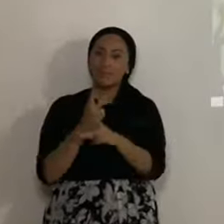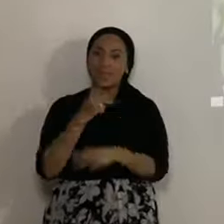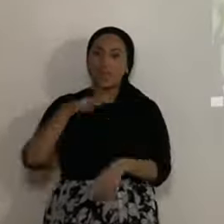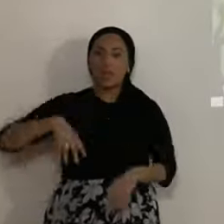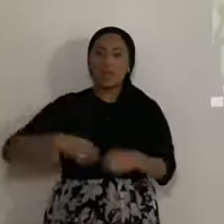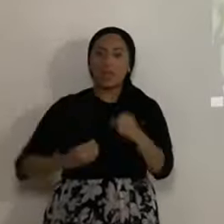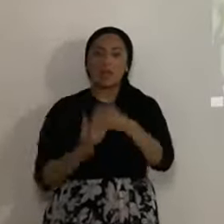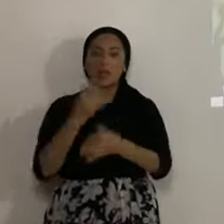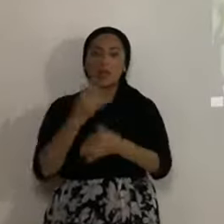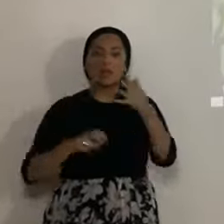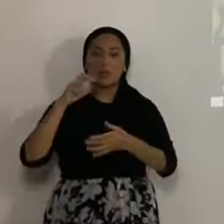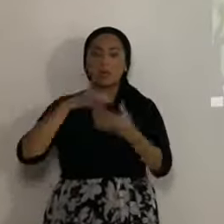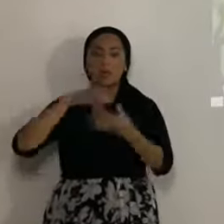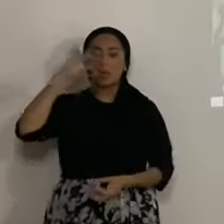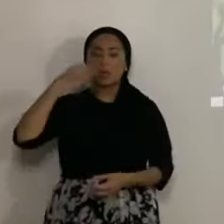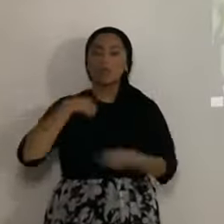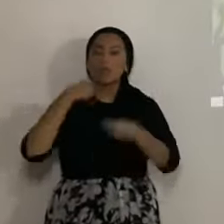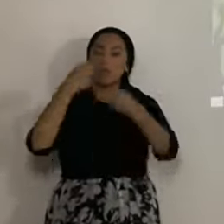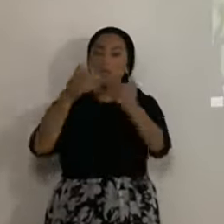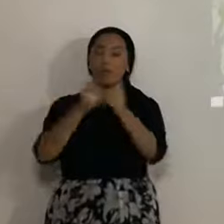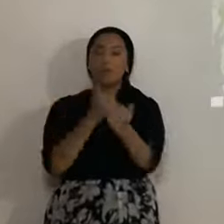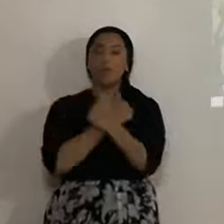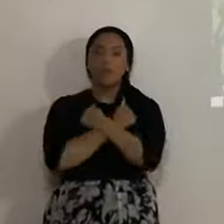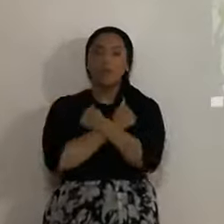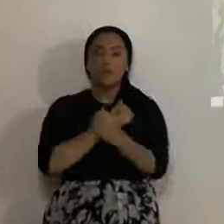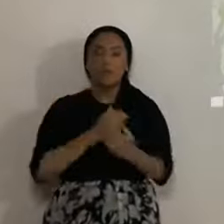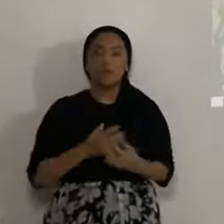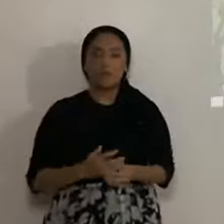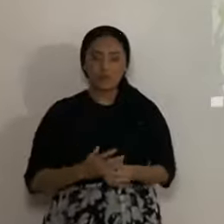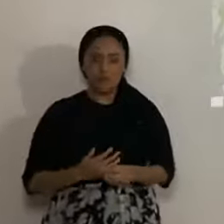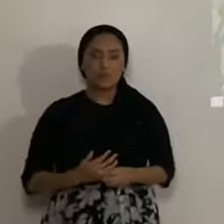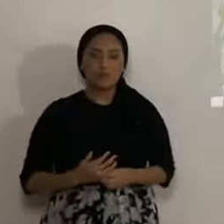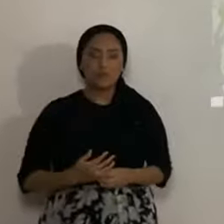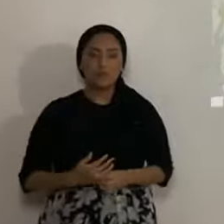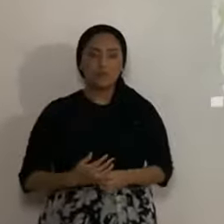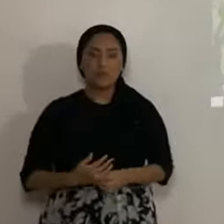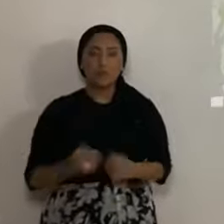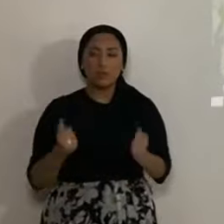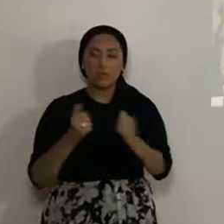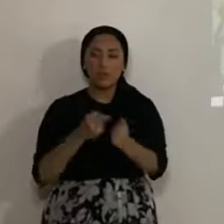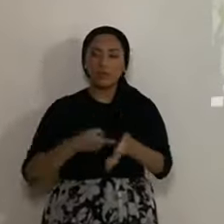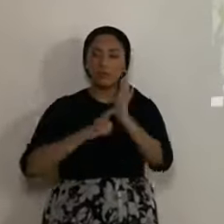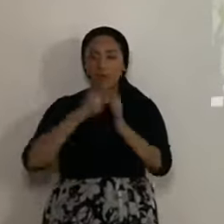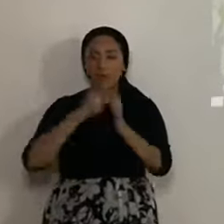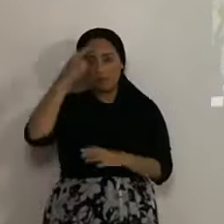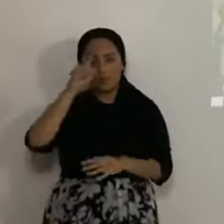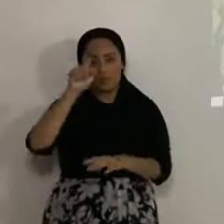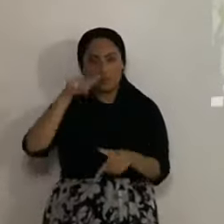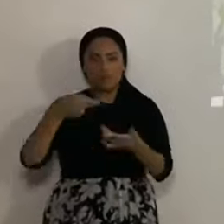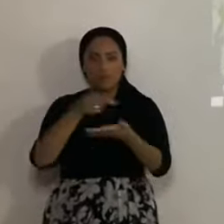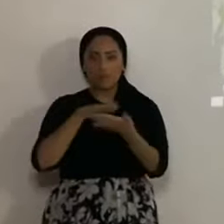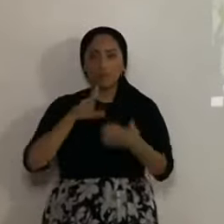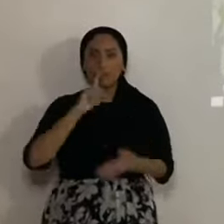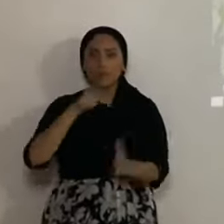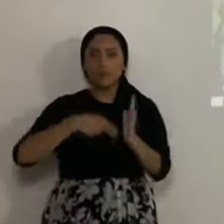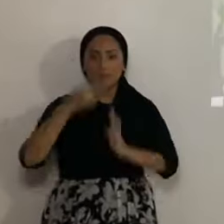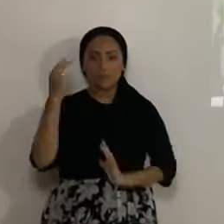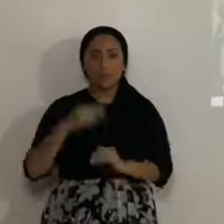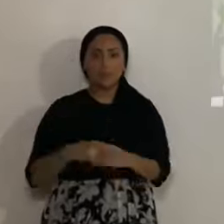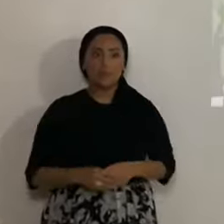falta crecer todavía en lo espiritual y te lo digo con amor, ¿sí? Y con exigencia para que seas un santo de deberas.